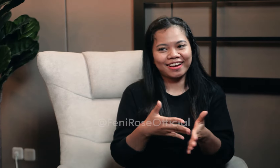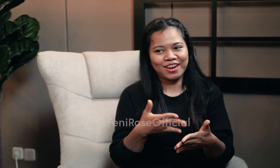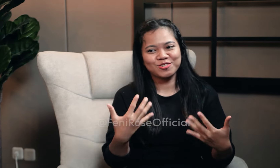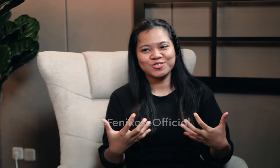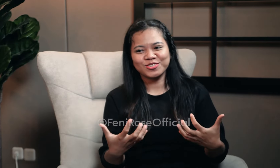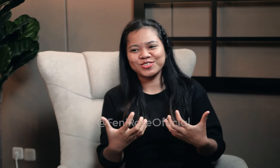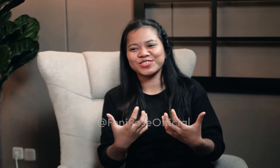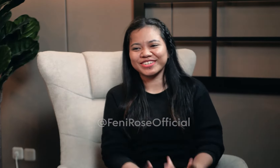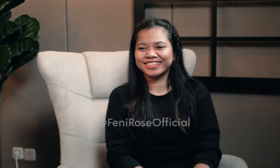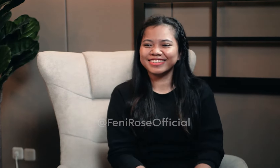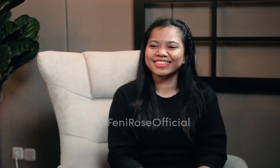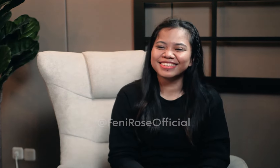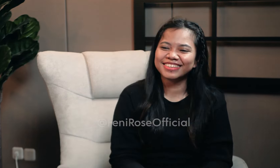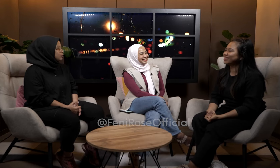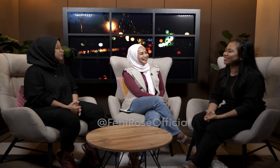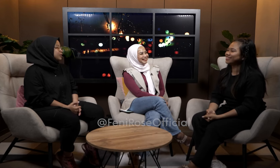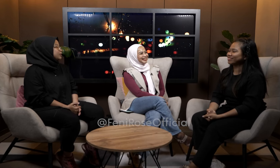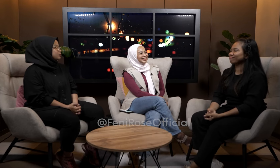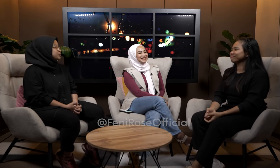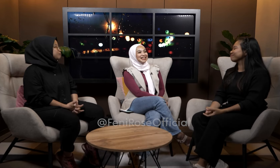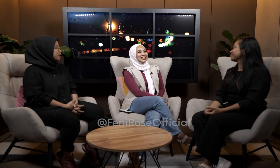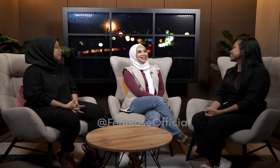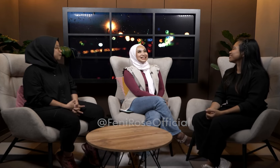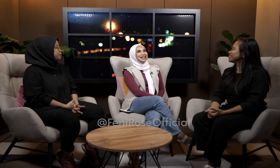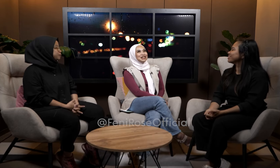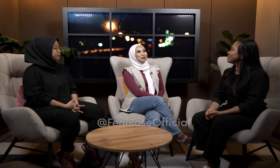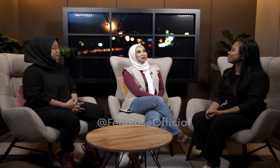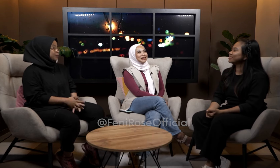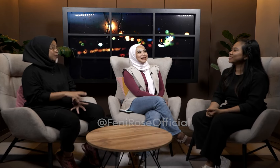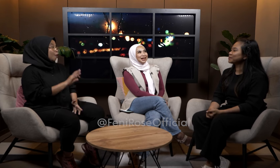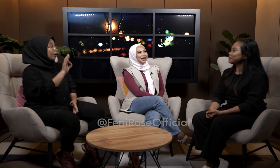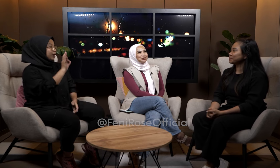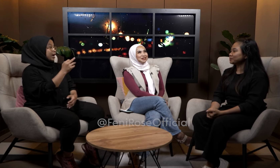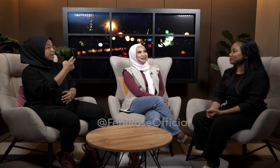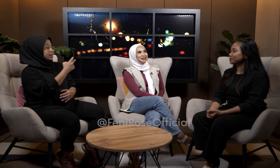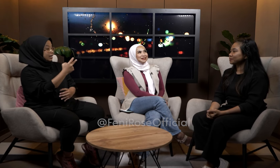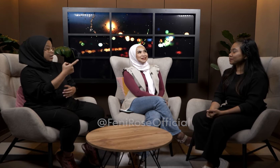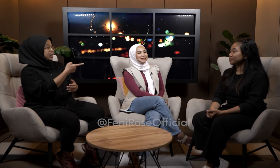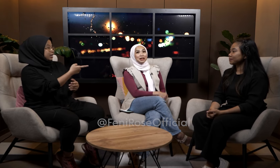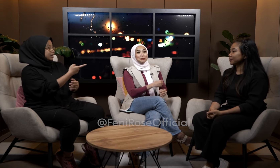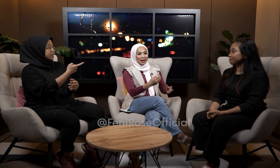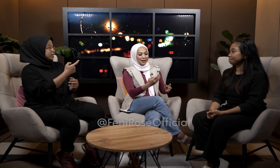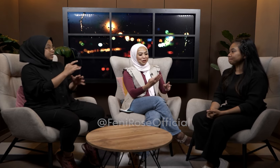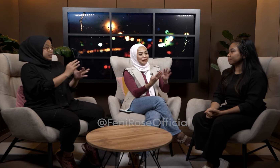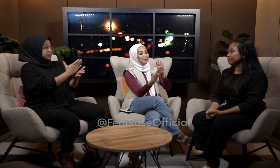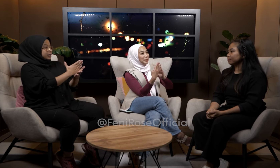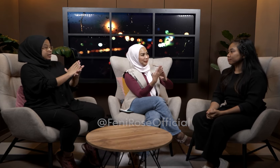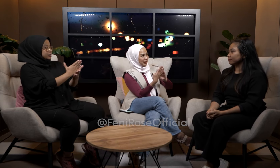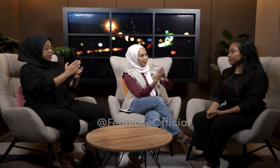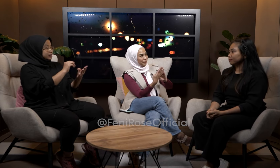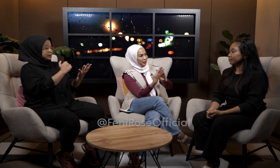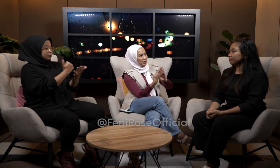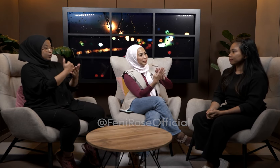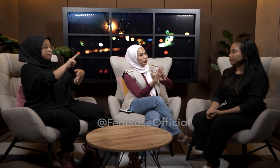para audiensnya yang menonton seperti itu sih Mbak Jadi kan sebetulnya yang harus harus diterjemahkan gitu ada empat ya ada empat atau